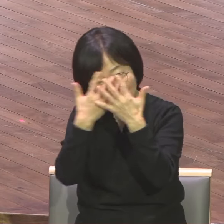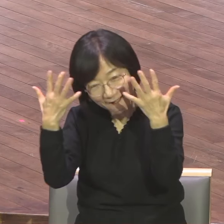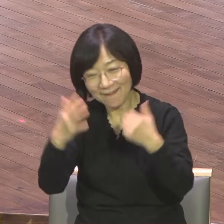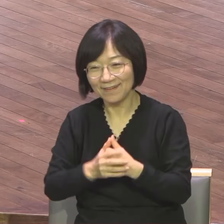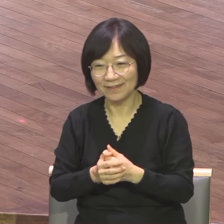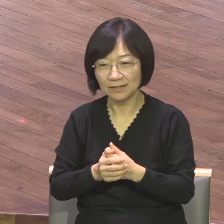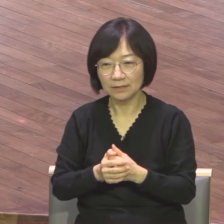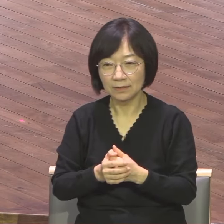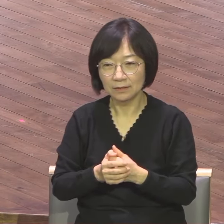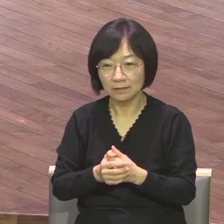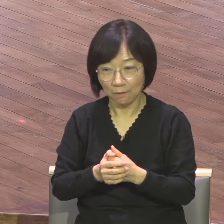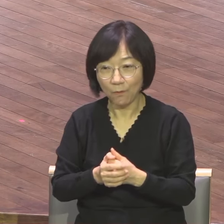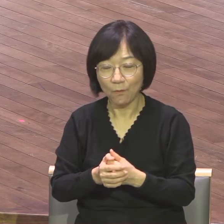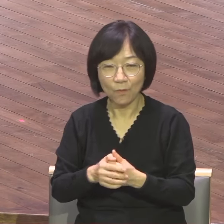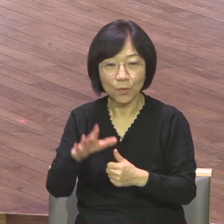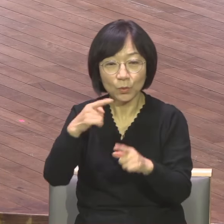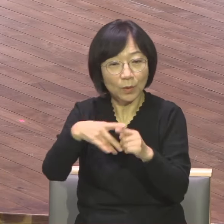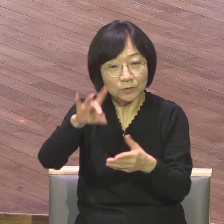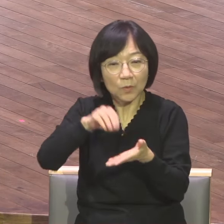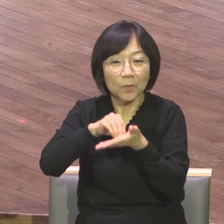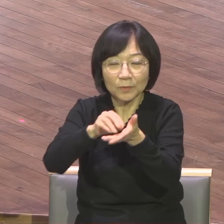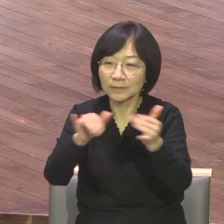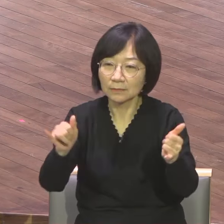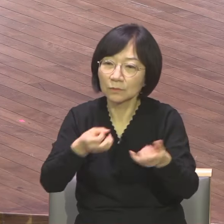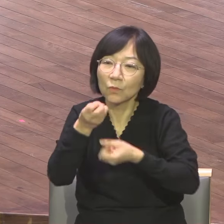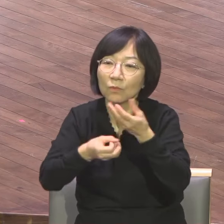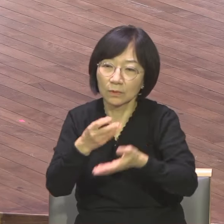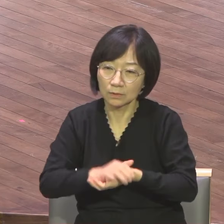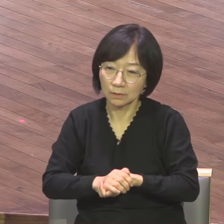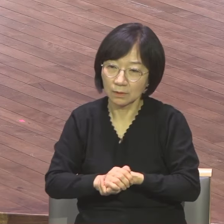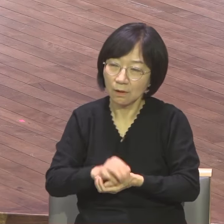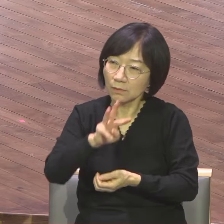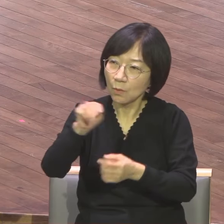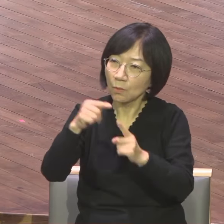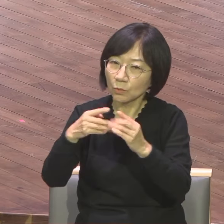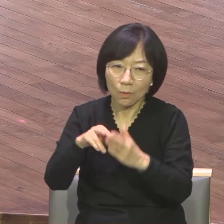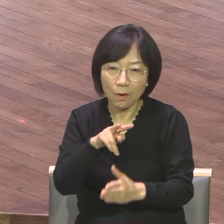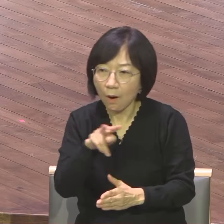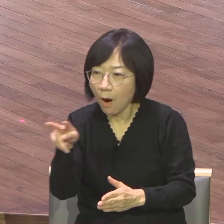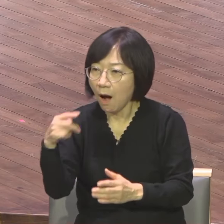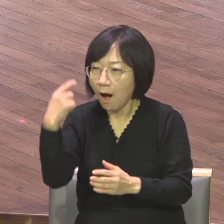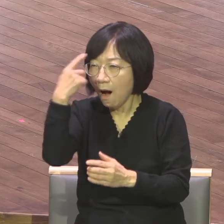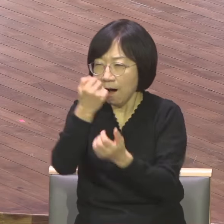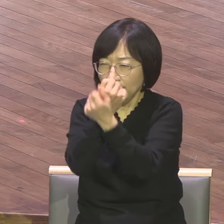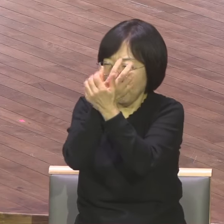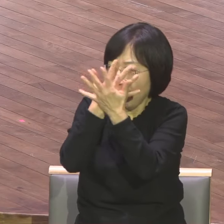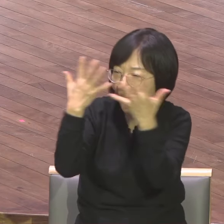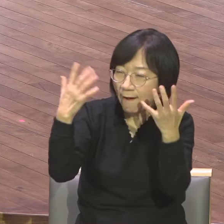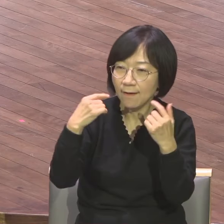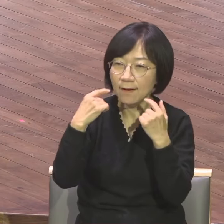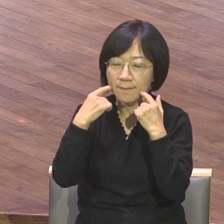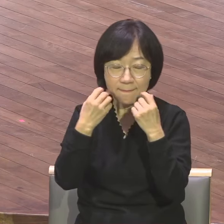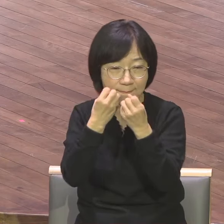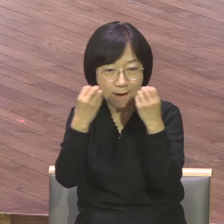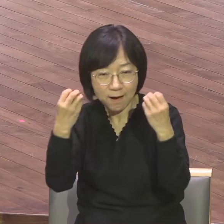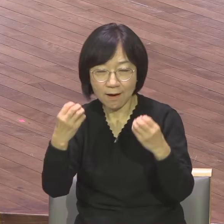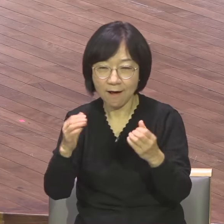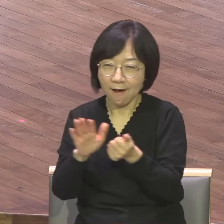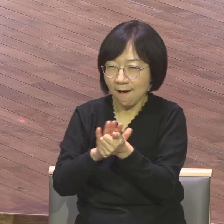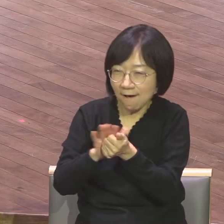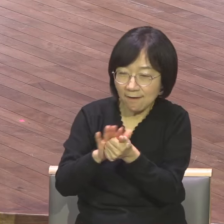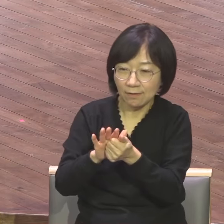온 분들 체가적 표현이에요. 예원 DNA인 줄로 믿습니다. 네. 밝고 즐겁고 하라고 막 그